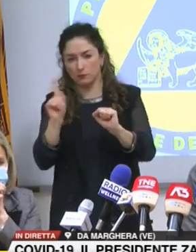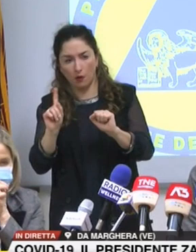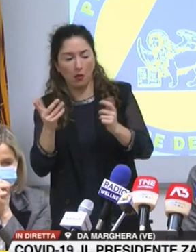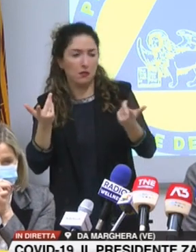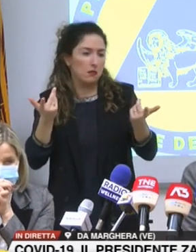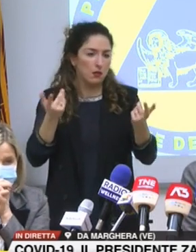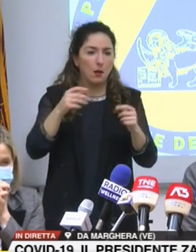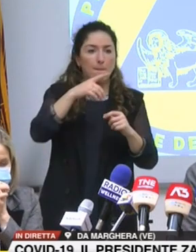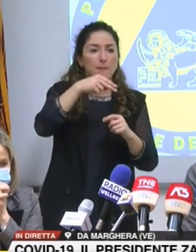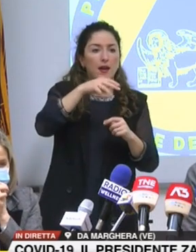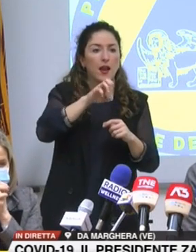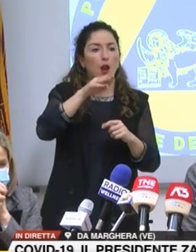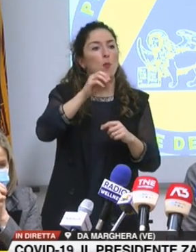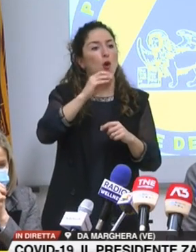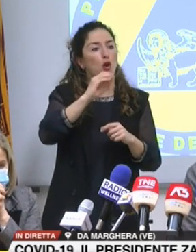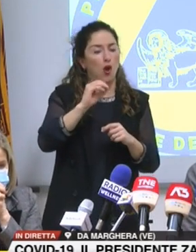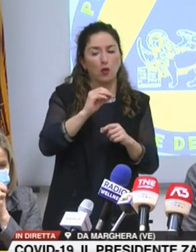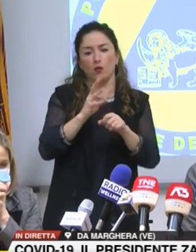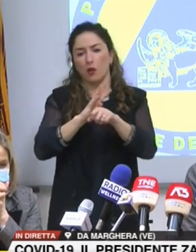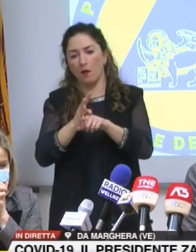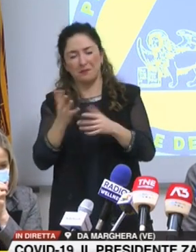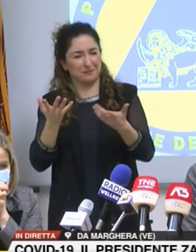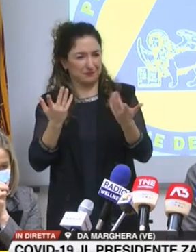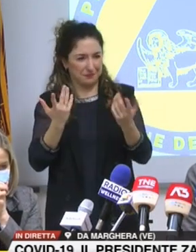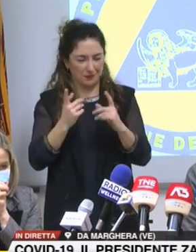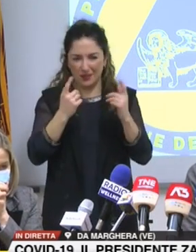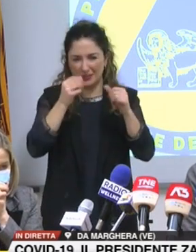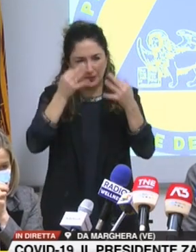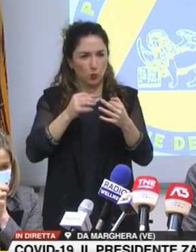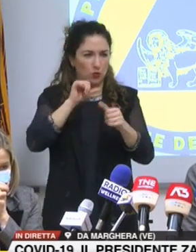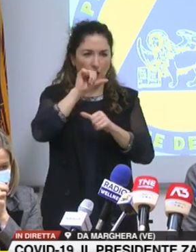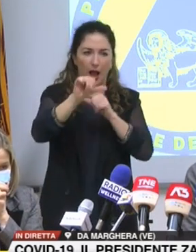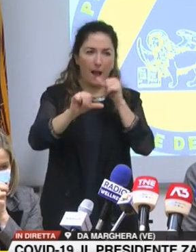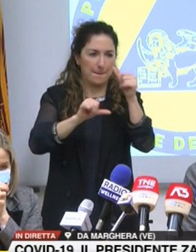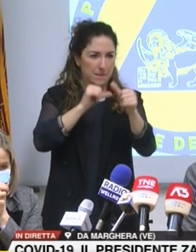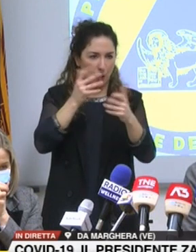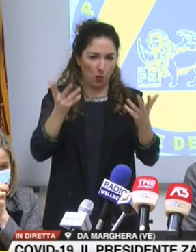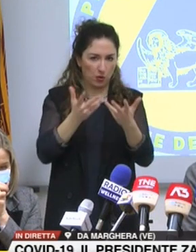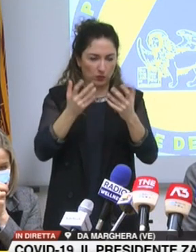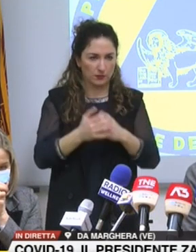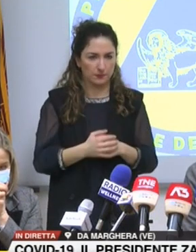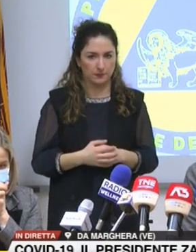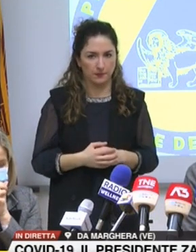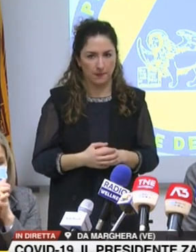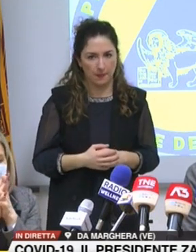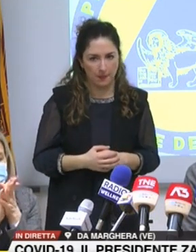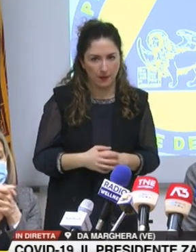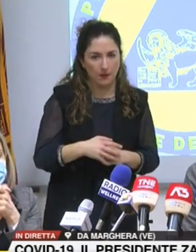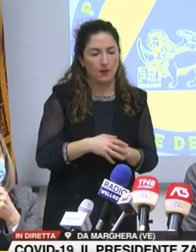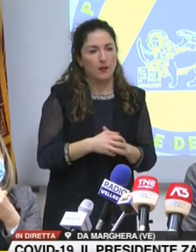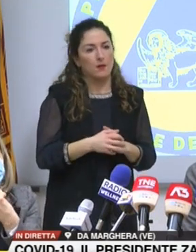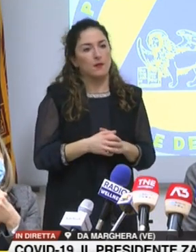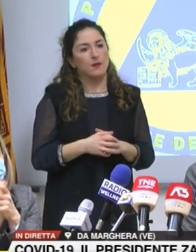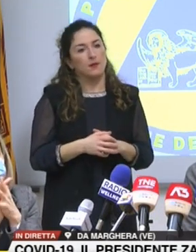dire, pneumococco e il covid, non lo so, ma ovvio che cambierà l'approccio. Grazie. Michele Nicolussi Moro.